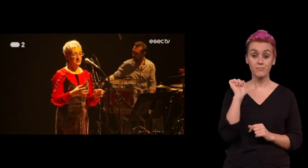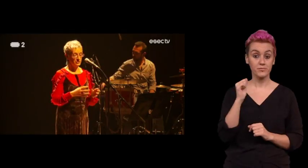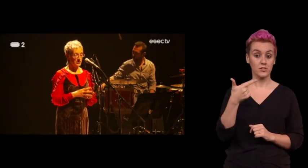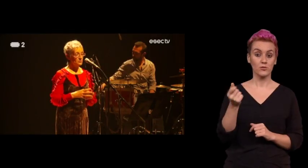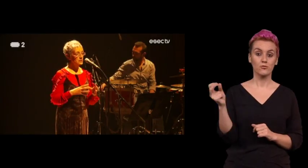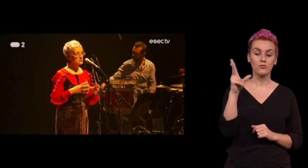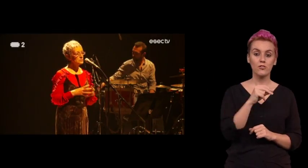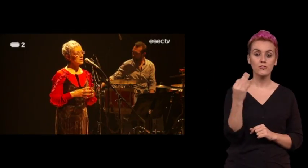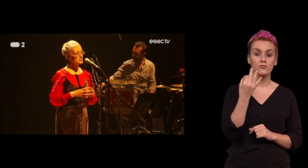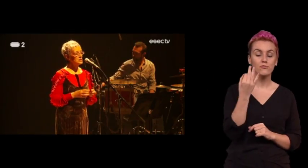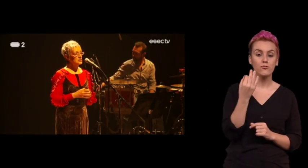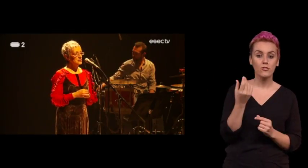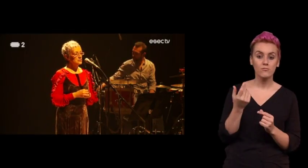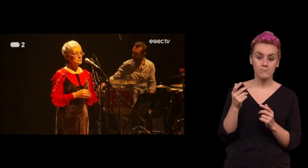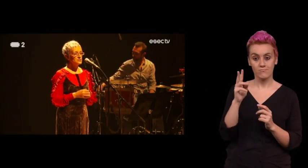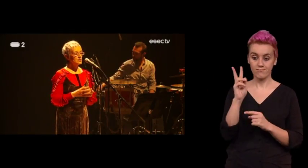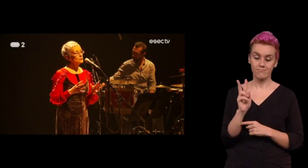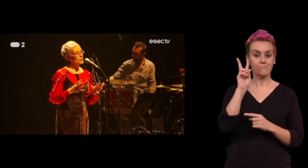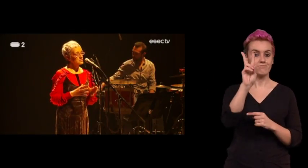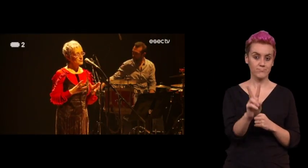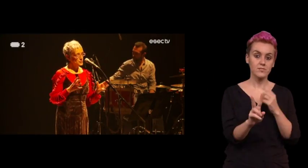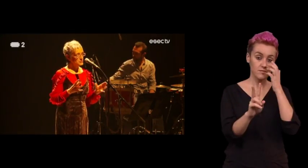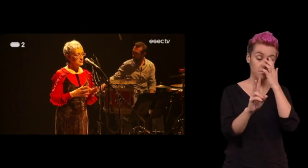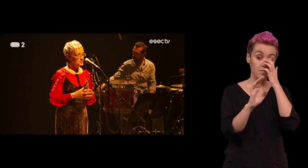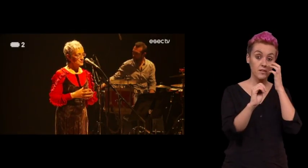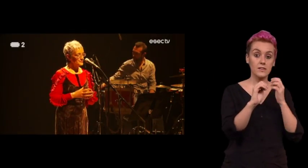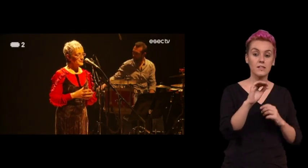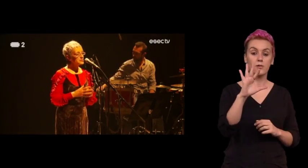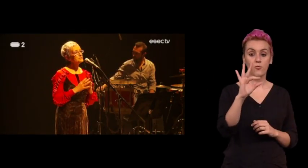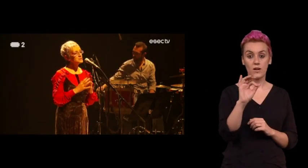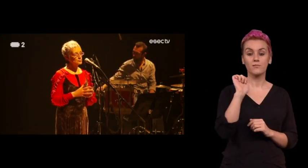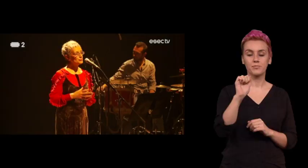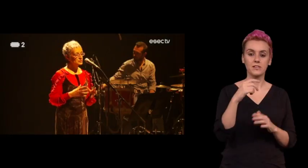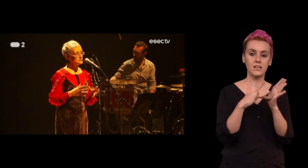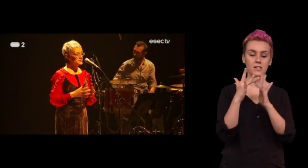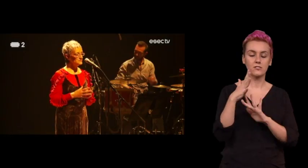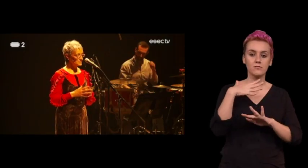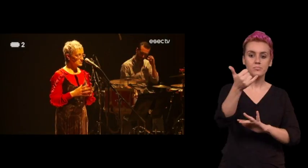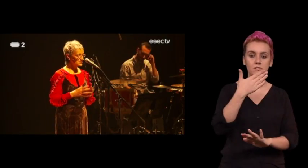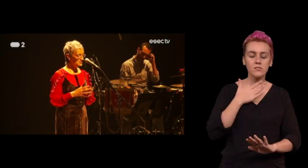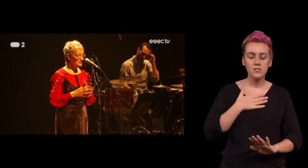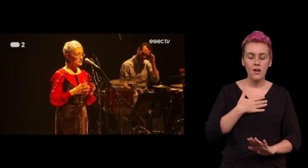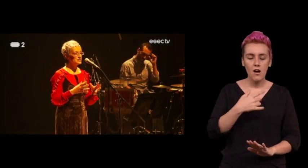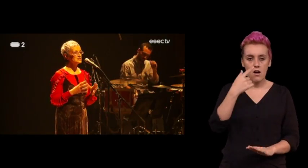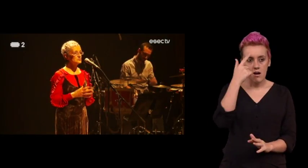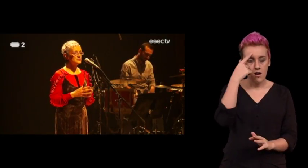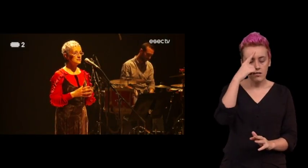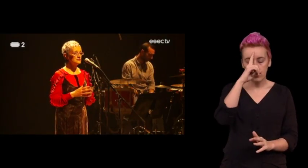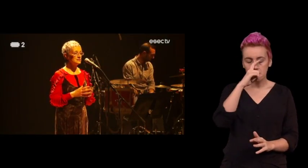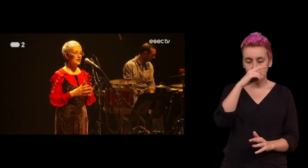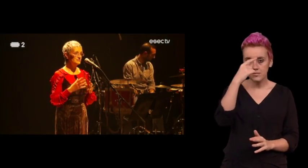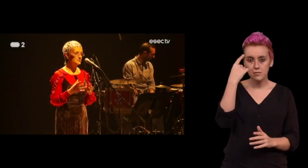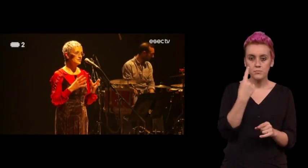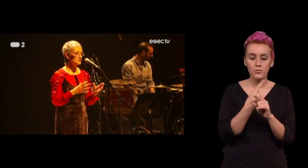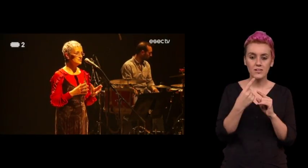que chegaram àquele local no século IV depois de Cristo. E aquilo bateu muito forte em mim, porque a inscrição dizia